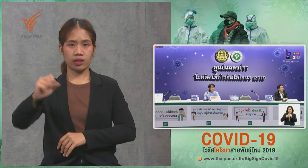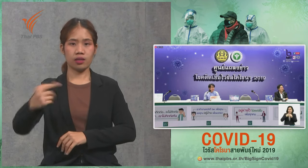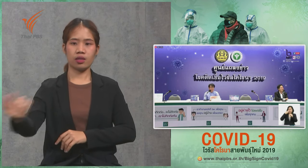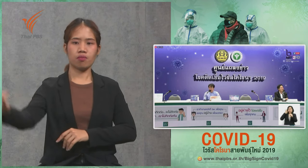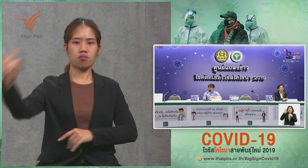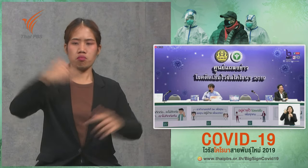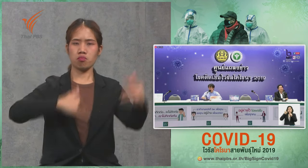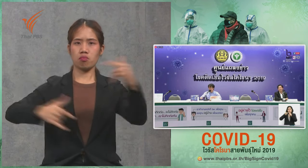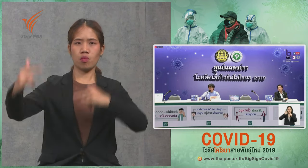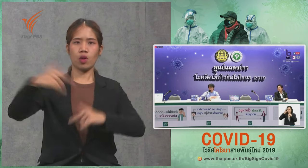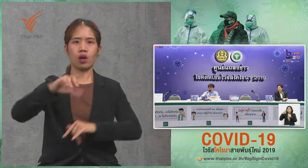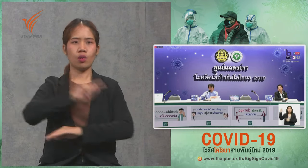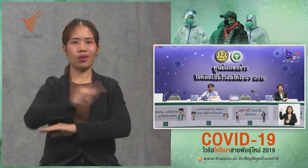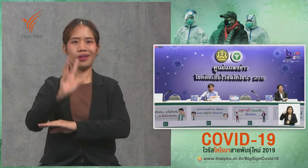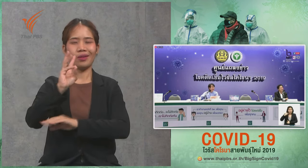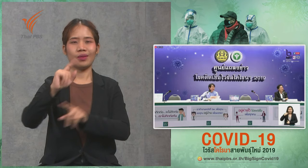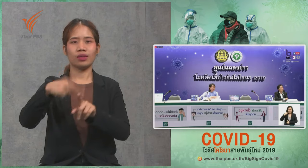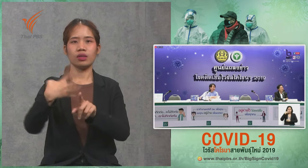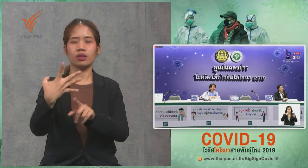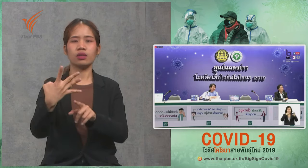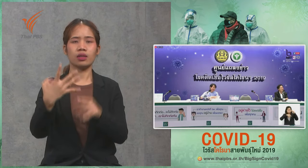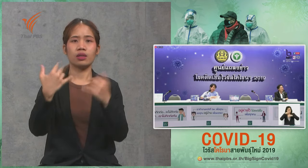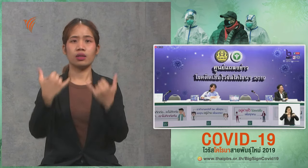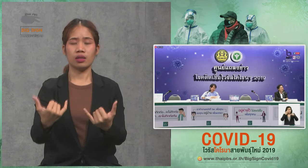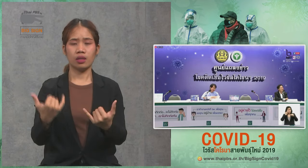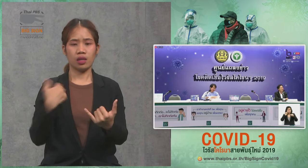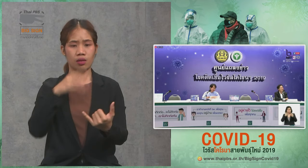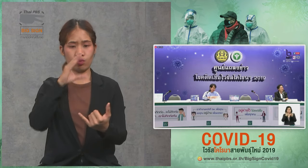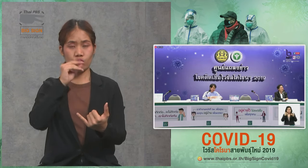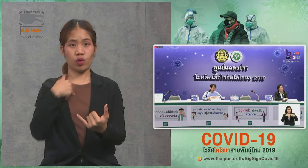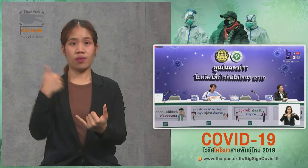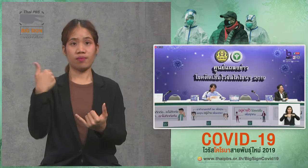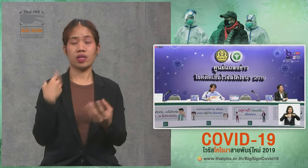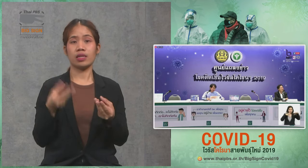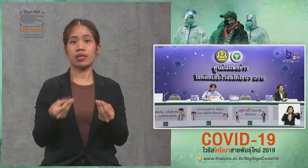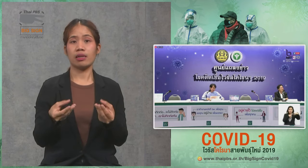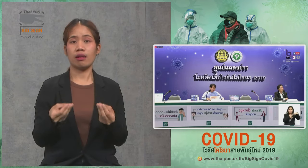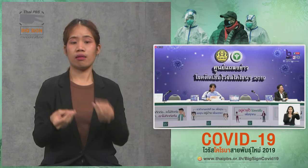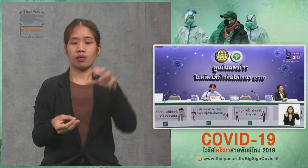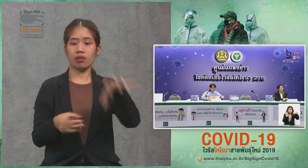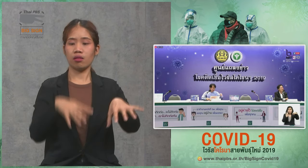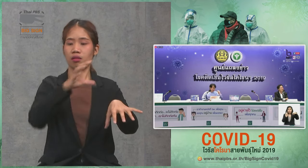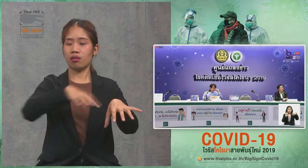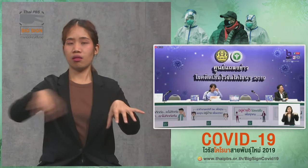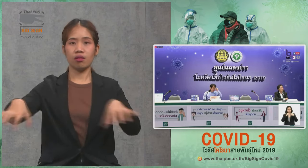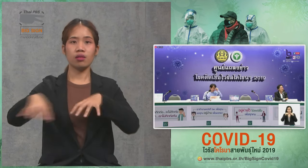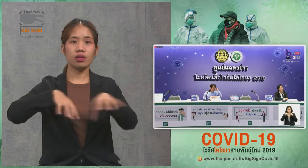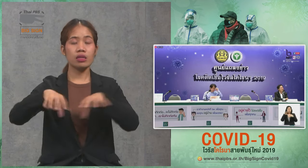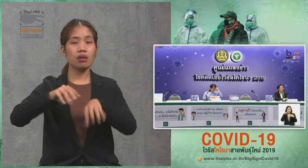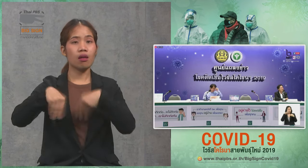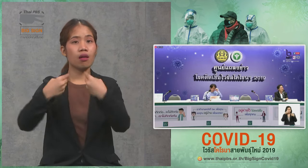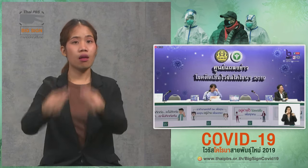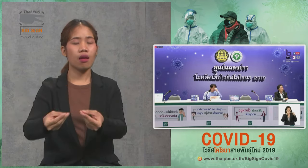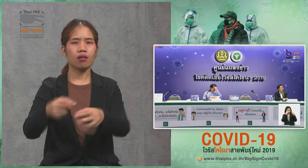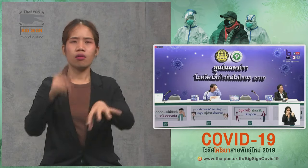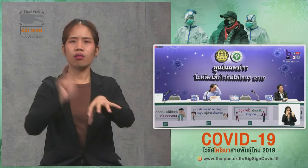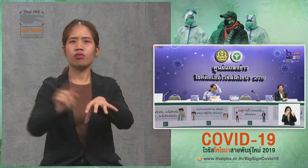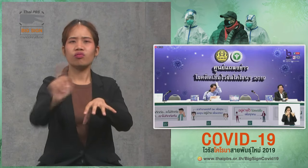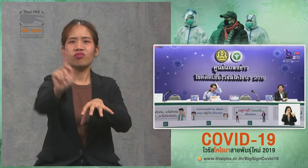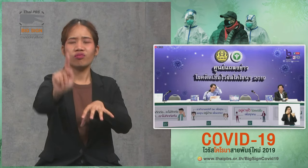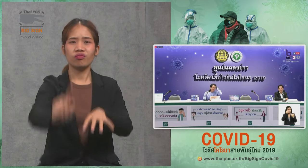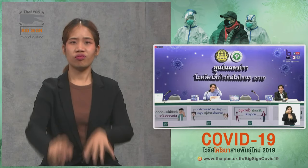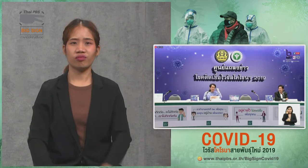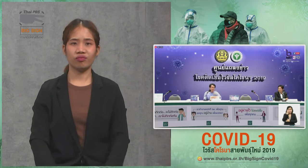ายนเนี่ยค่ะเห็นบอกว่าจะมีสถานที่ของรัฐจัดหาไว้ให้ที่จะกักโรคอะค่ะเป็นสถานที่ใดอะคะขอบคุณ